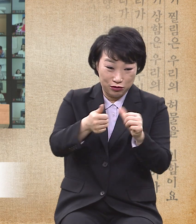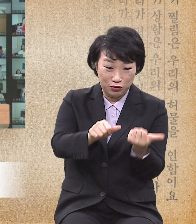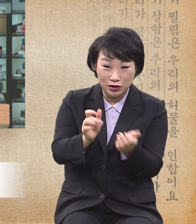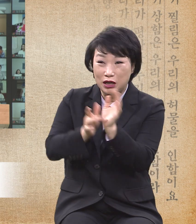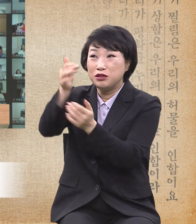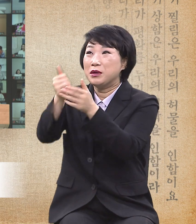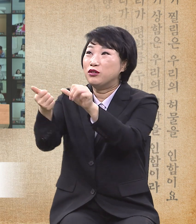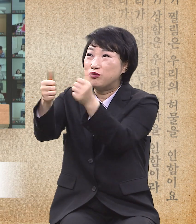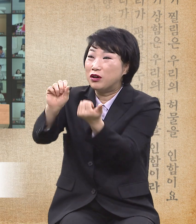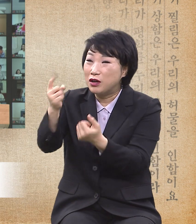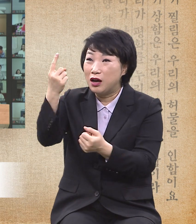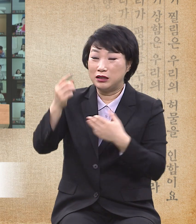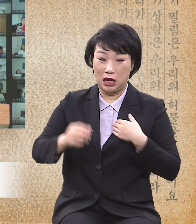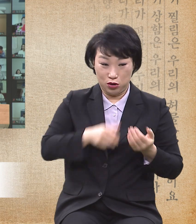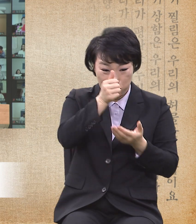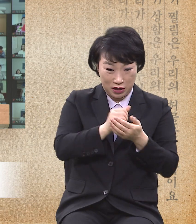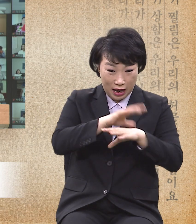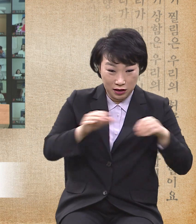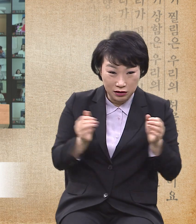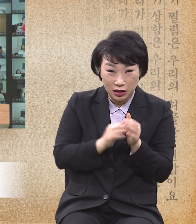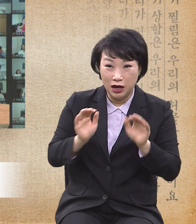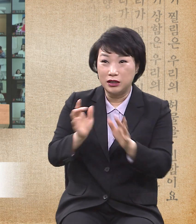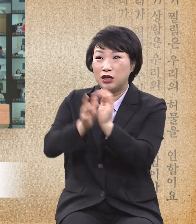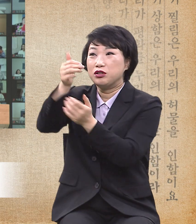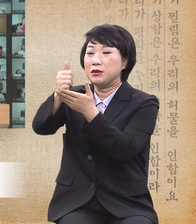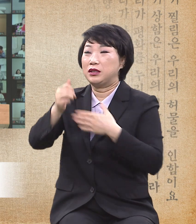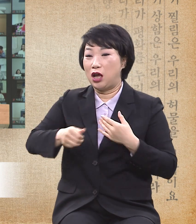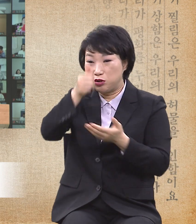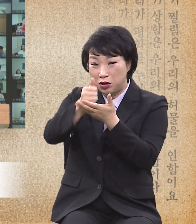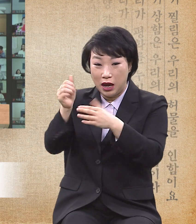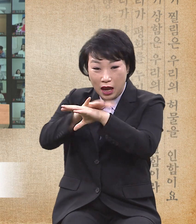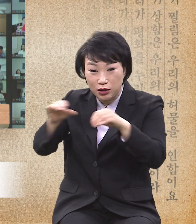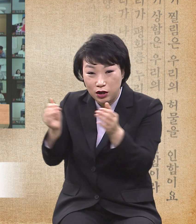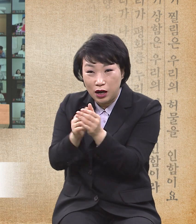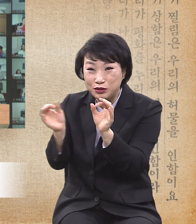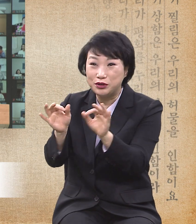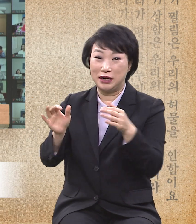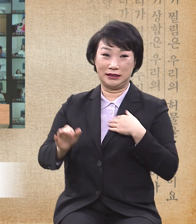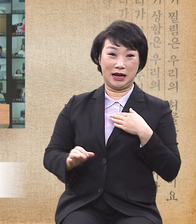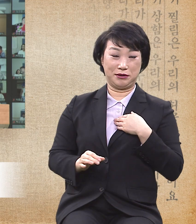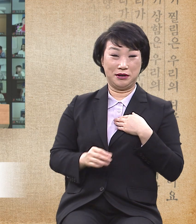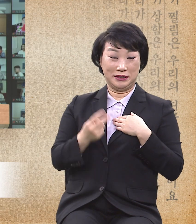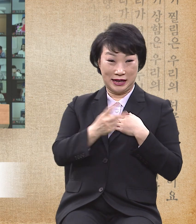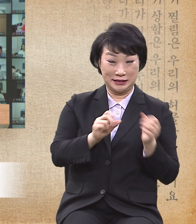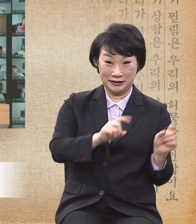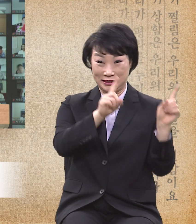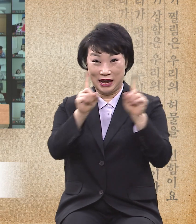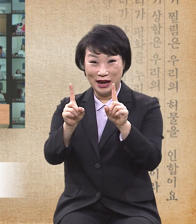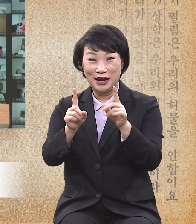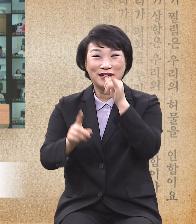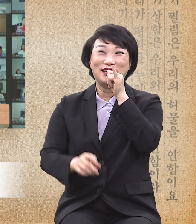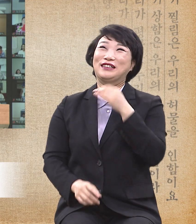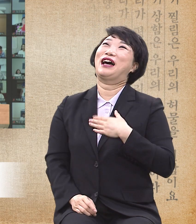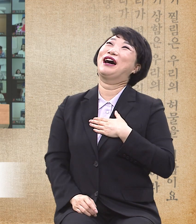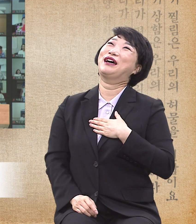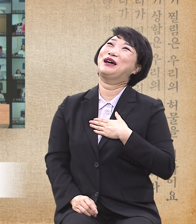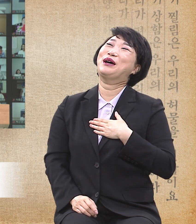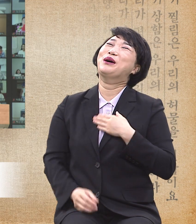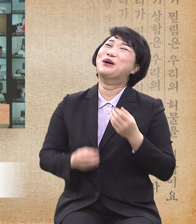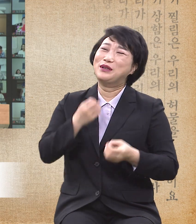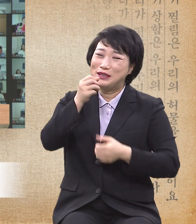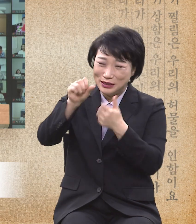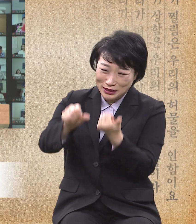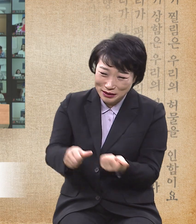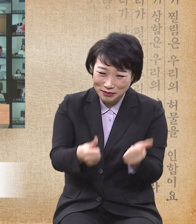예수가 죽으심으로 죄를 해결하시고 예수가 죄를 해결하시는 순간 나도 다시 산 부활에 있었다고는